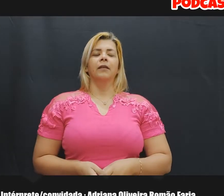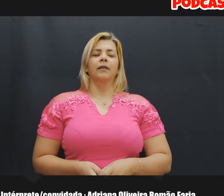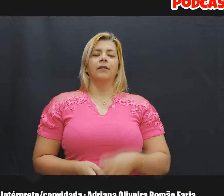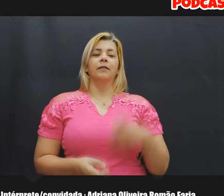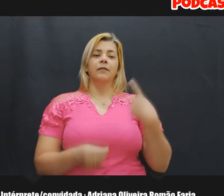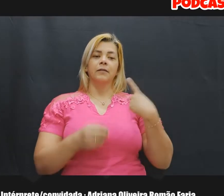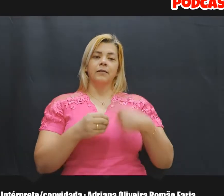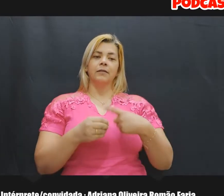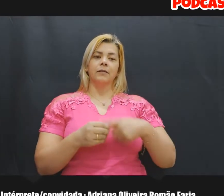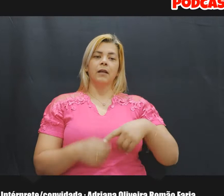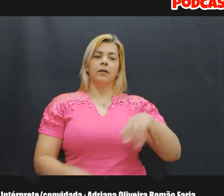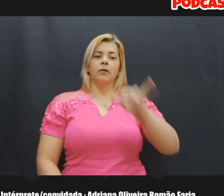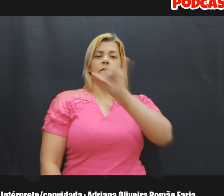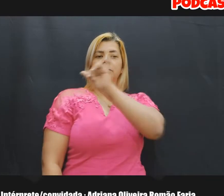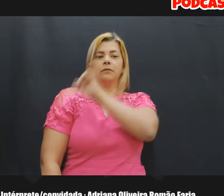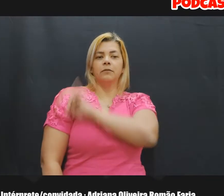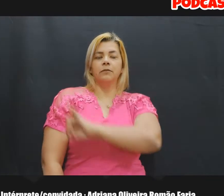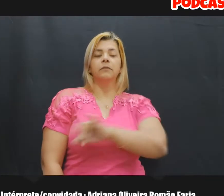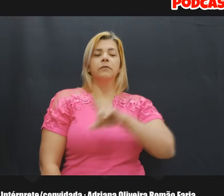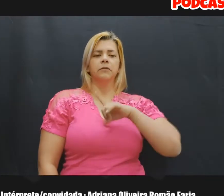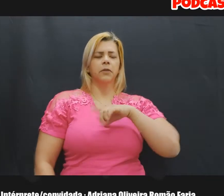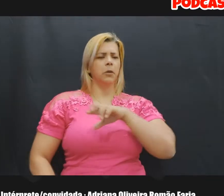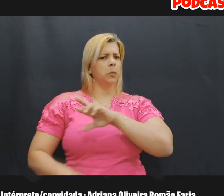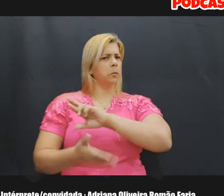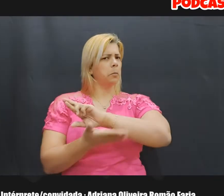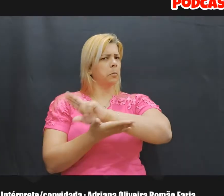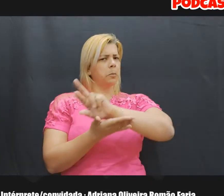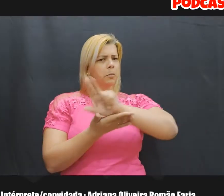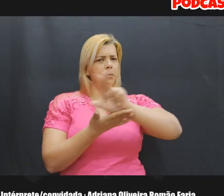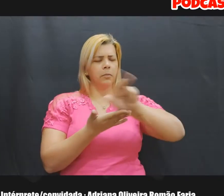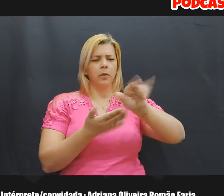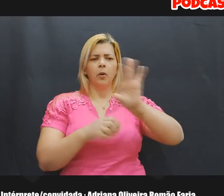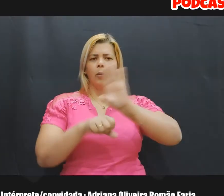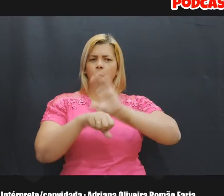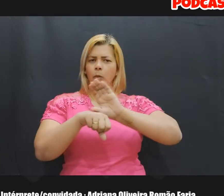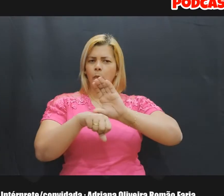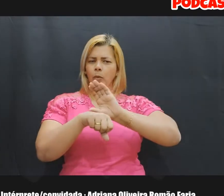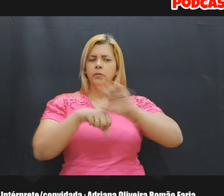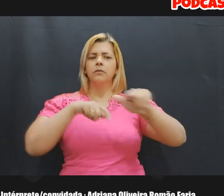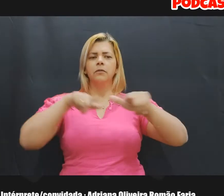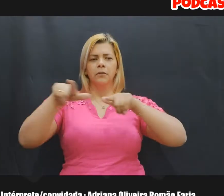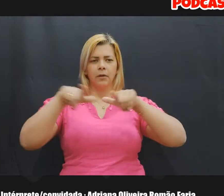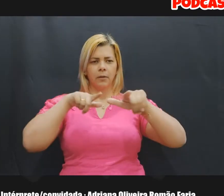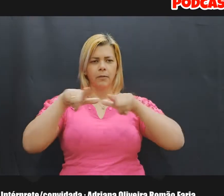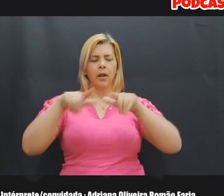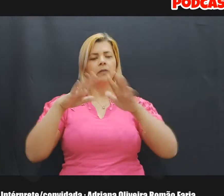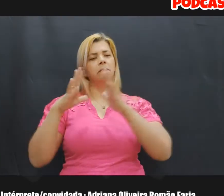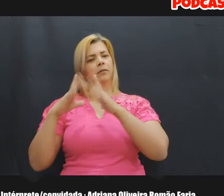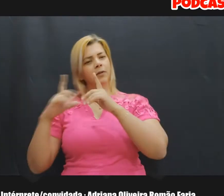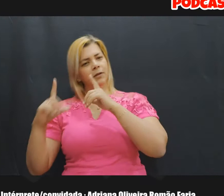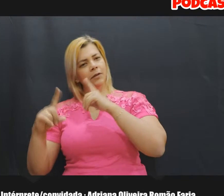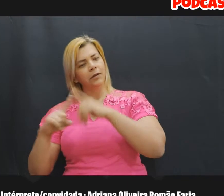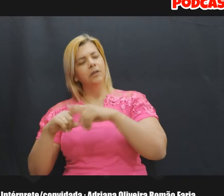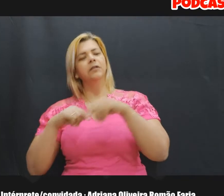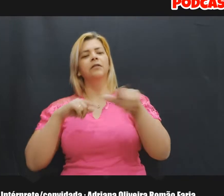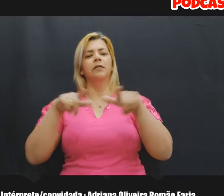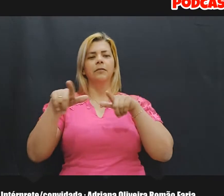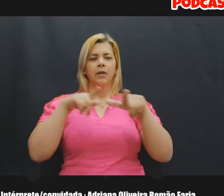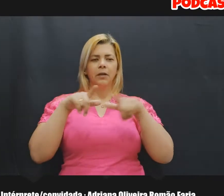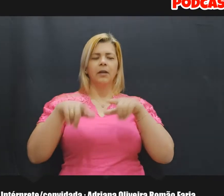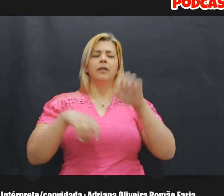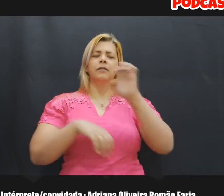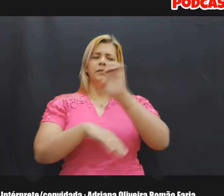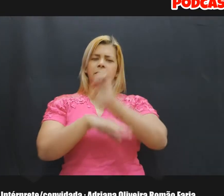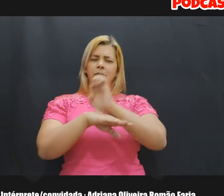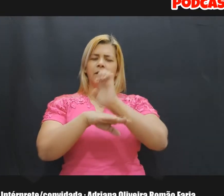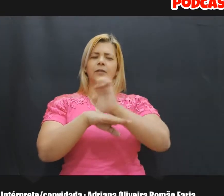Janeiro. Possui ainda mais alguns cursos de especialização na área. Trabalha em igrejas e trabalhou também em igrejas do estado de São